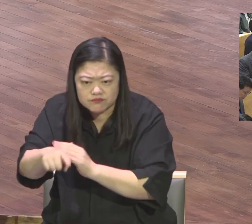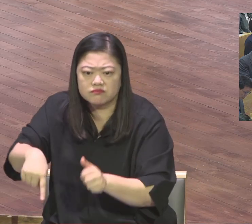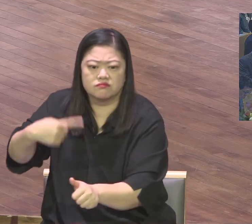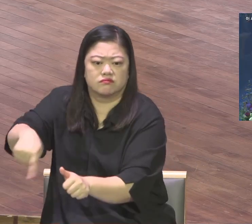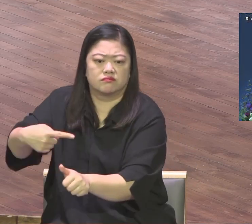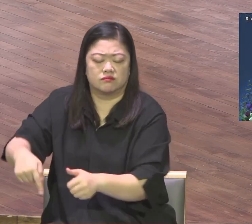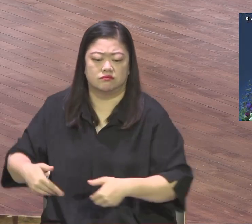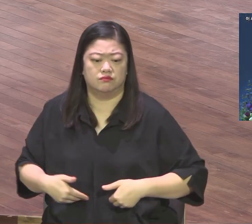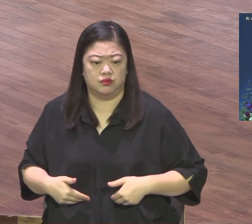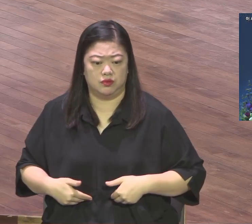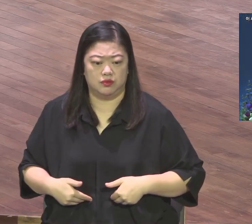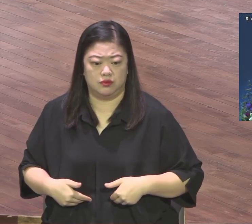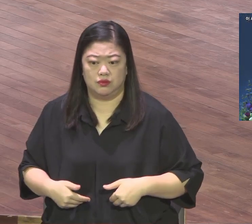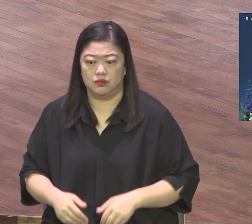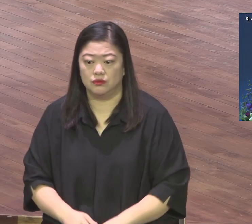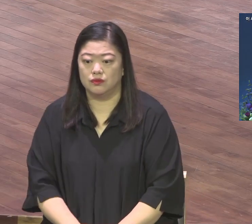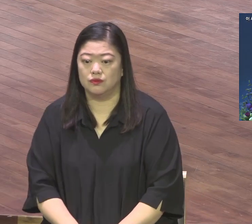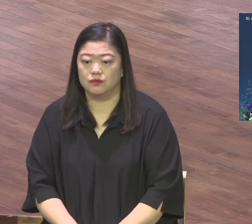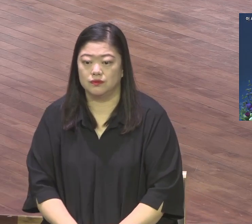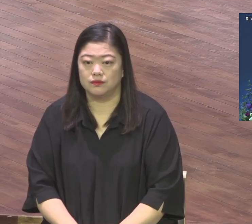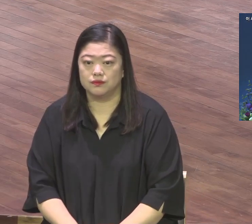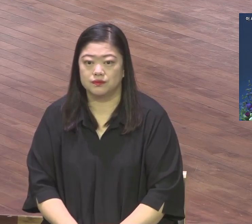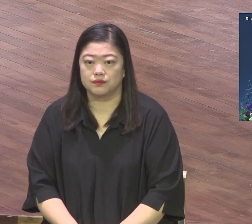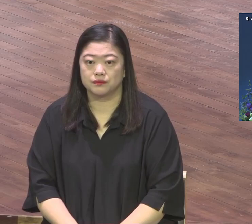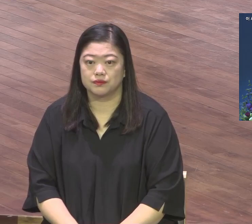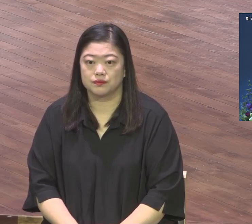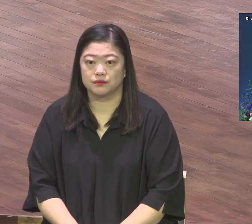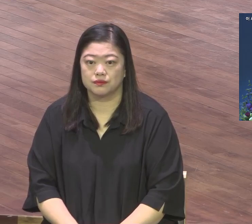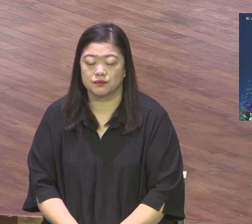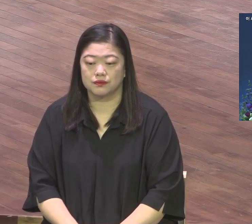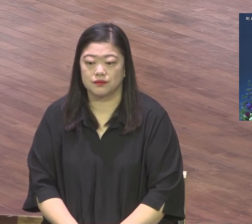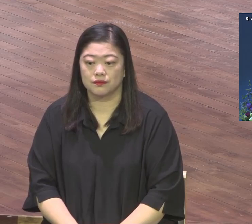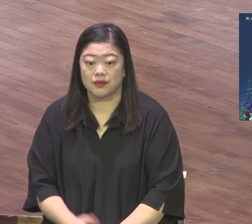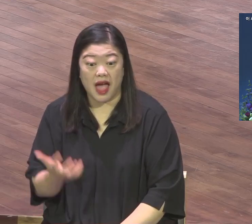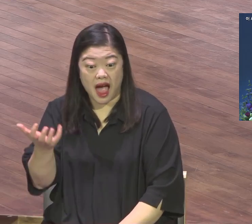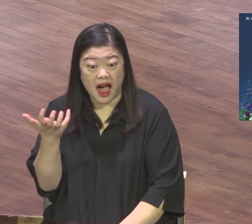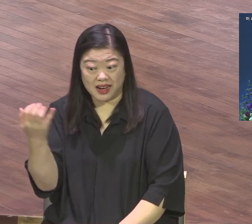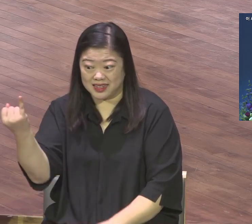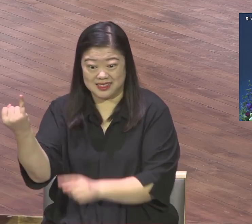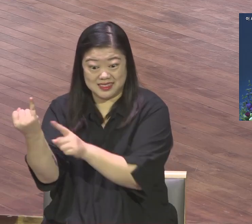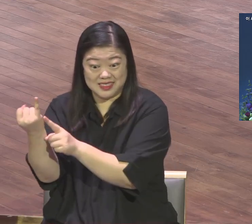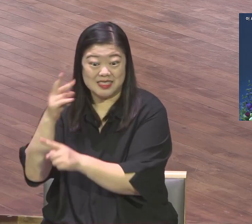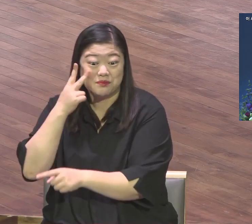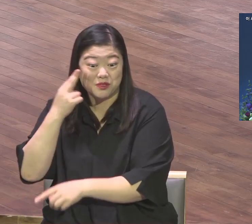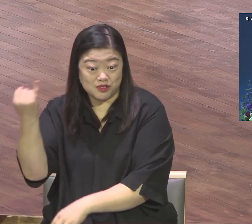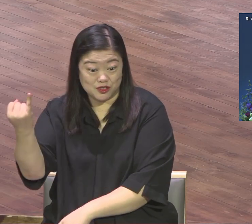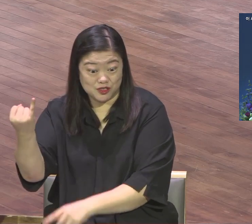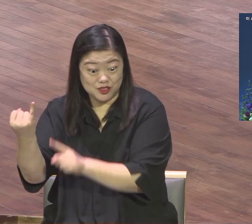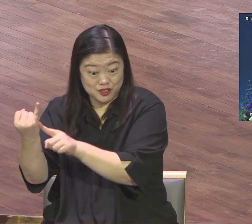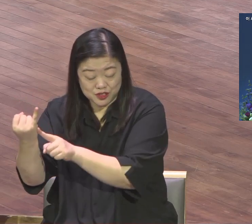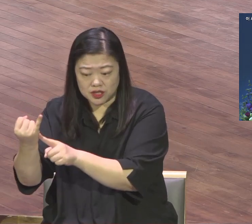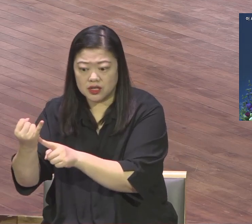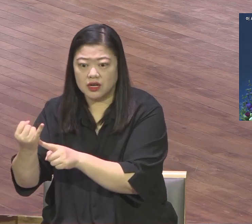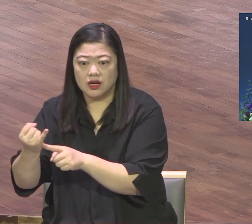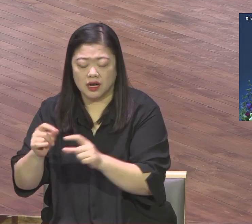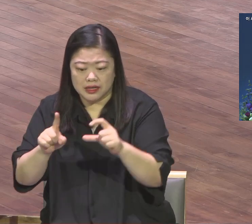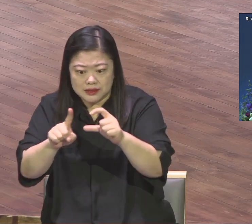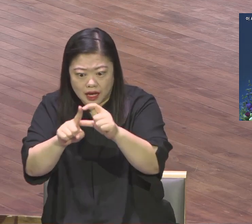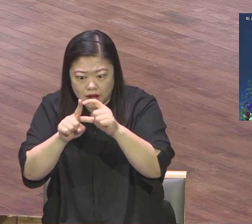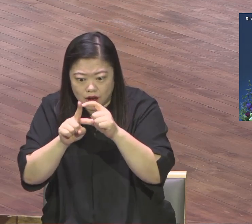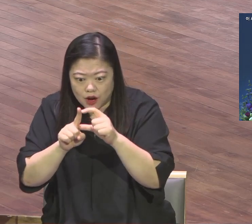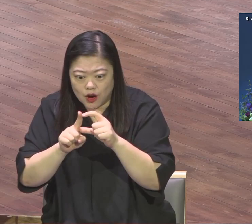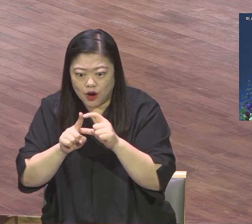아니 해외에 있는 렘넌트가 말이요, 두란노 소원, 이 시대 두란노 소원 말만 듣고 가슴이 뛰는데 막